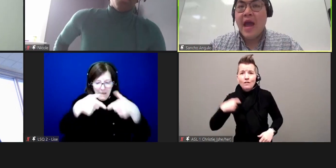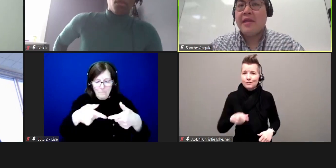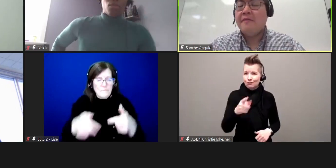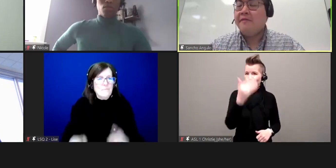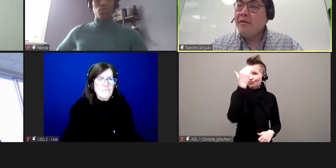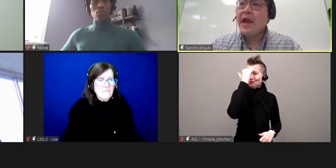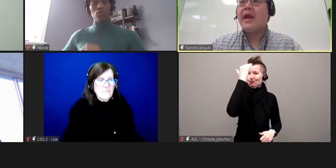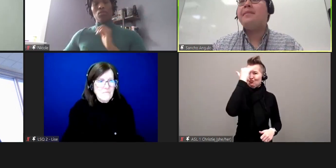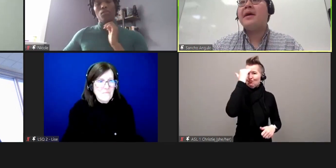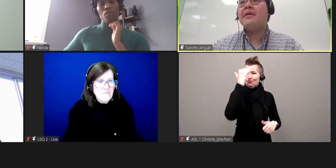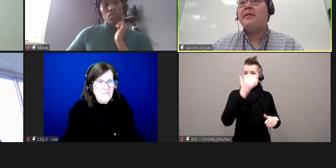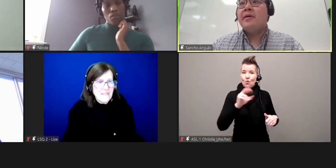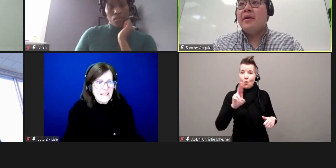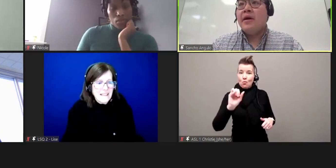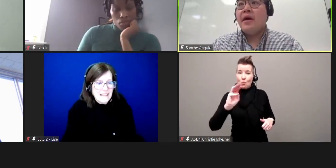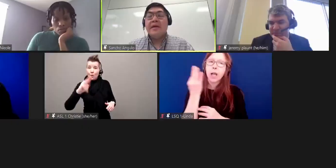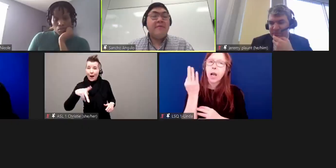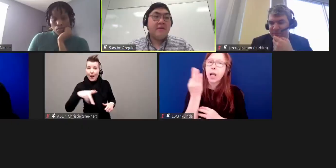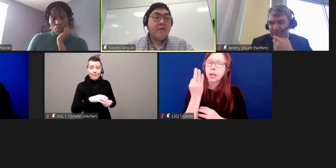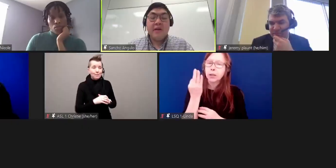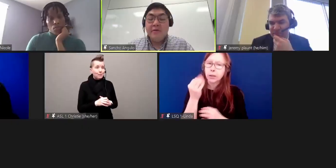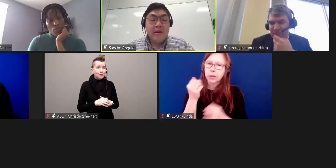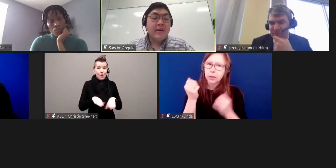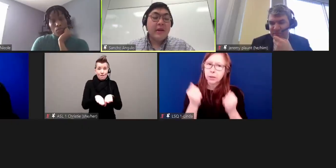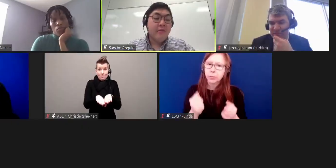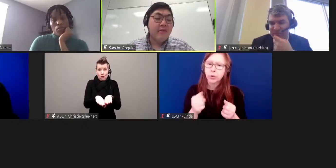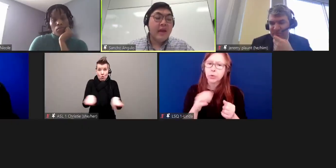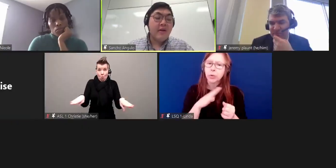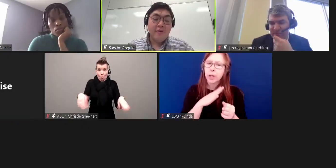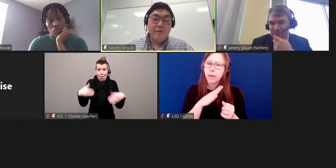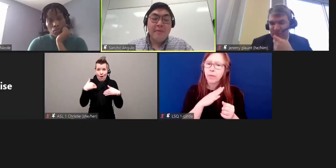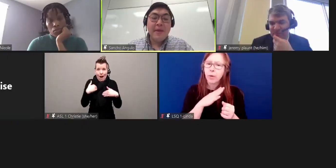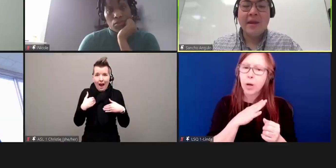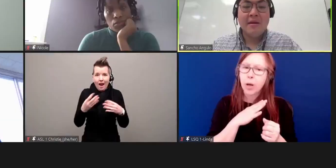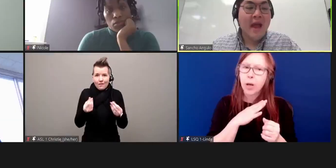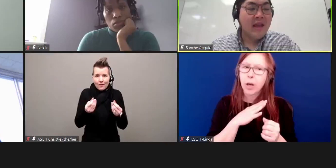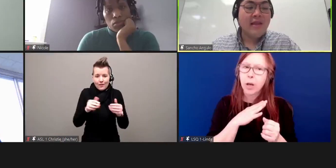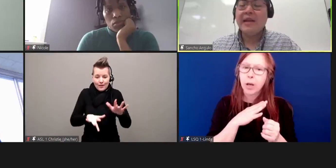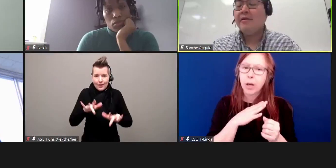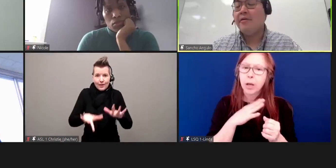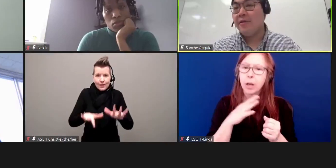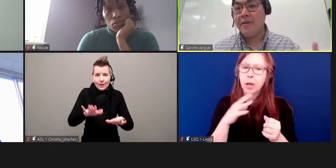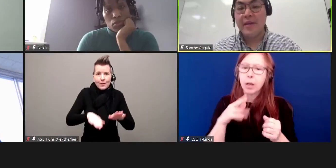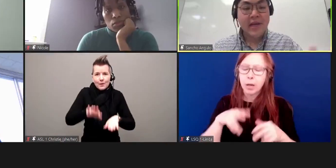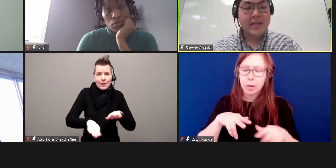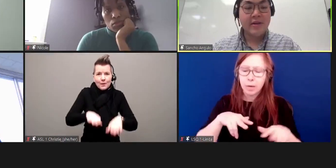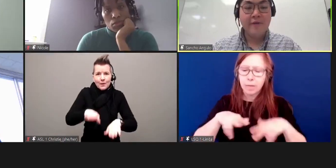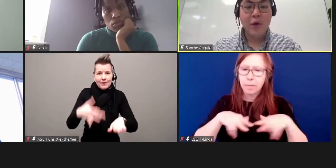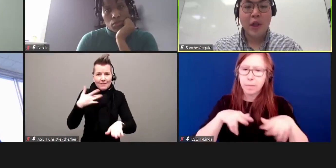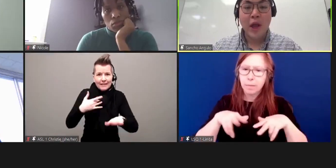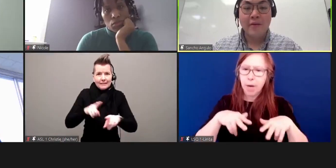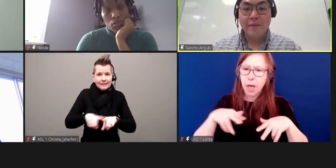À une conférence, peut y avoir des rampes et